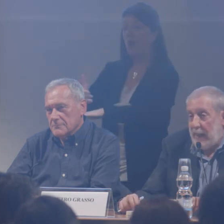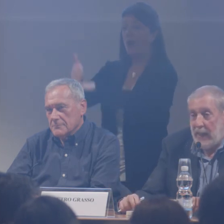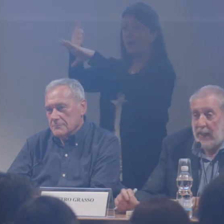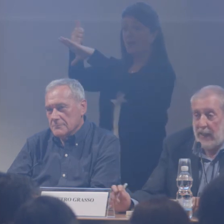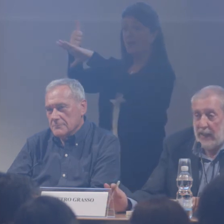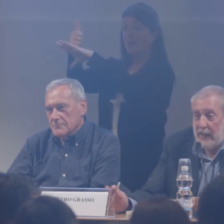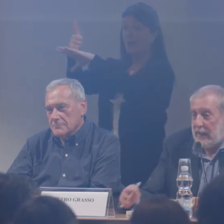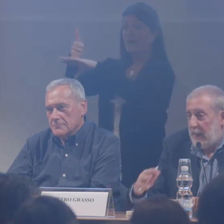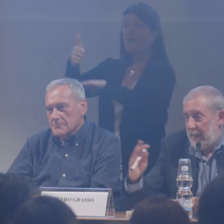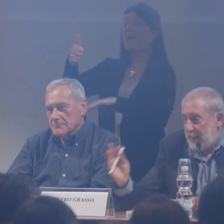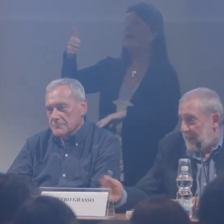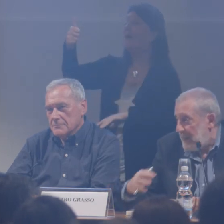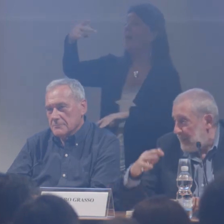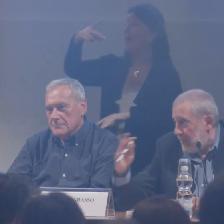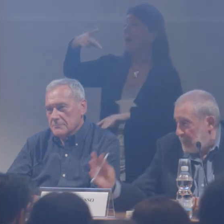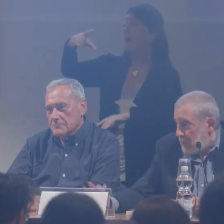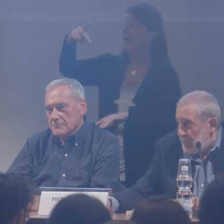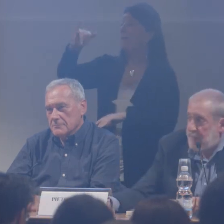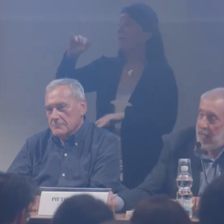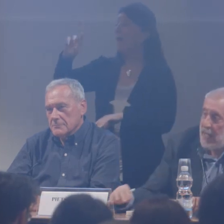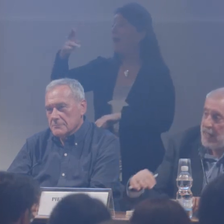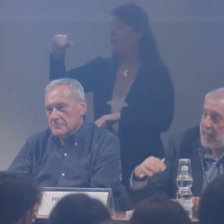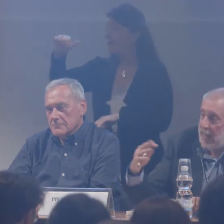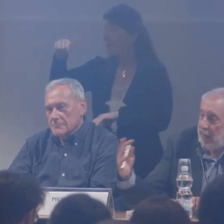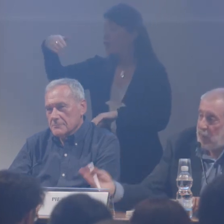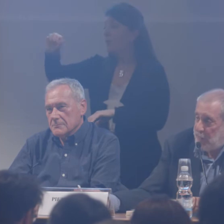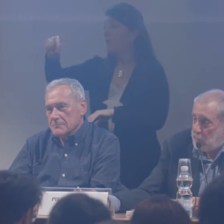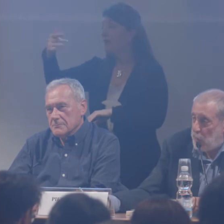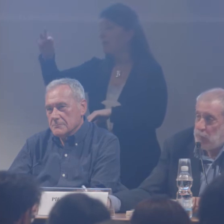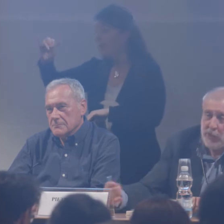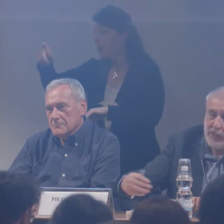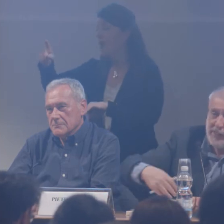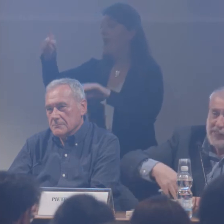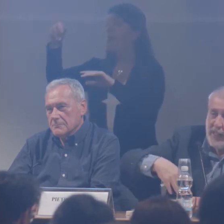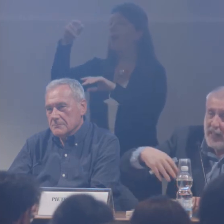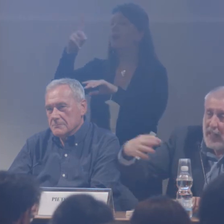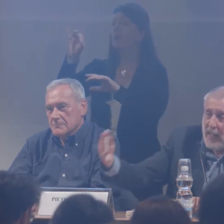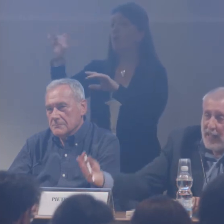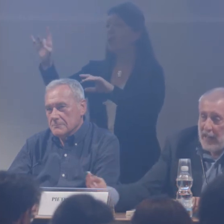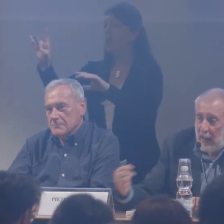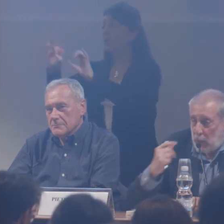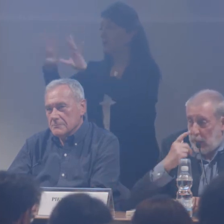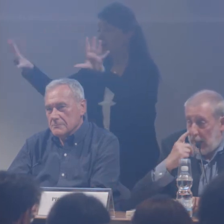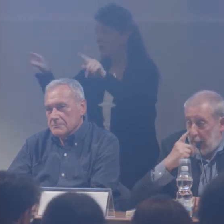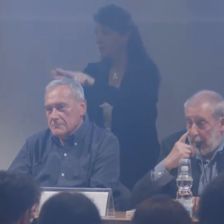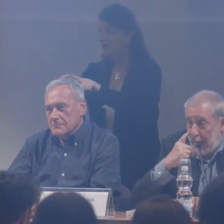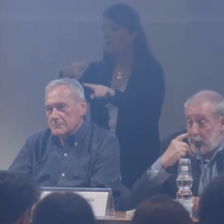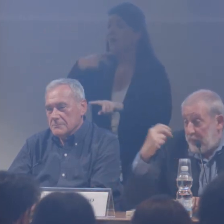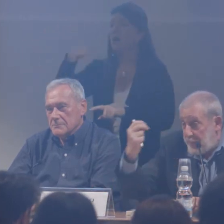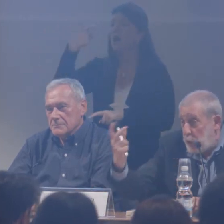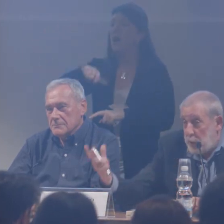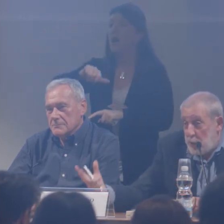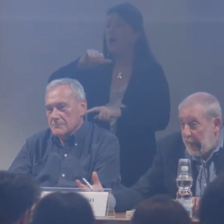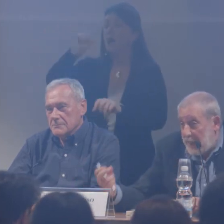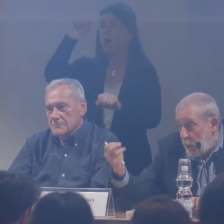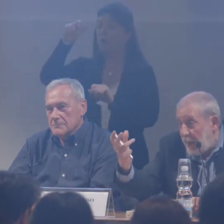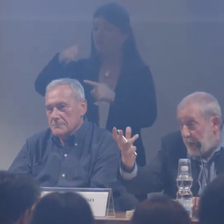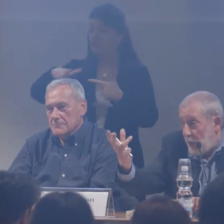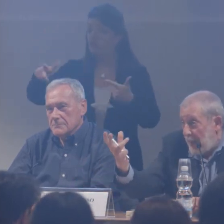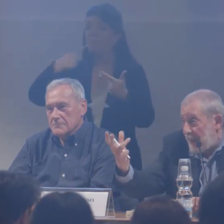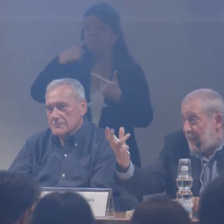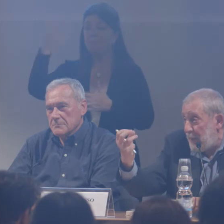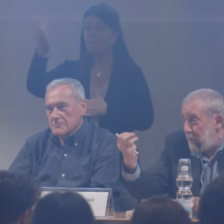che era della sinistra democristiana, aveva aperto ai comunisti, era un perfetto